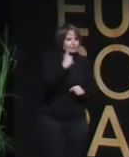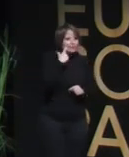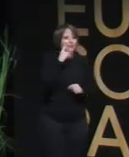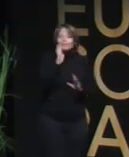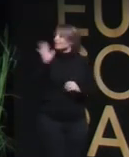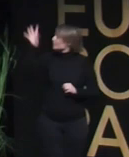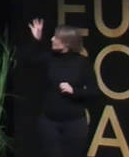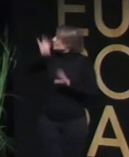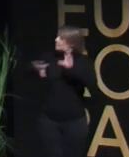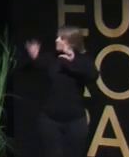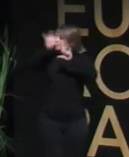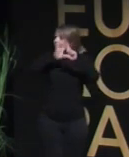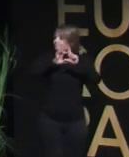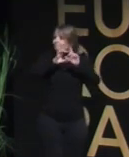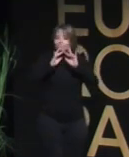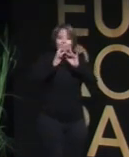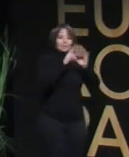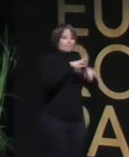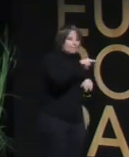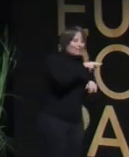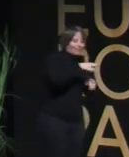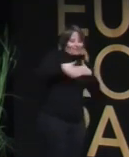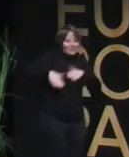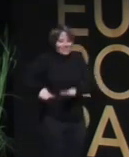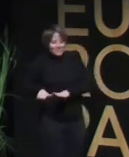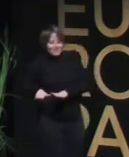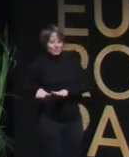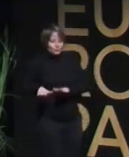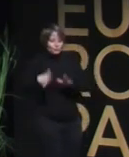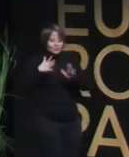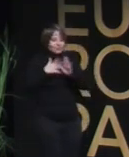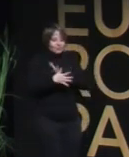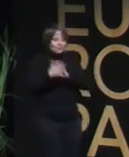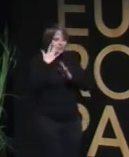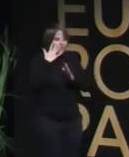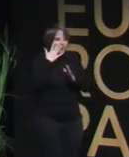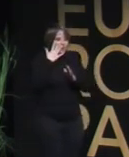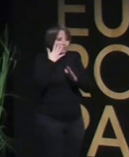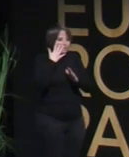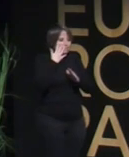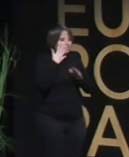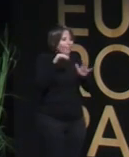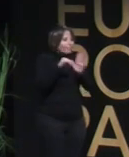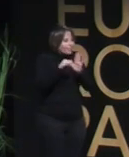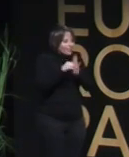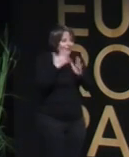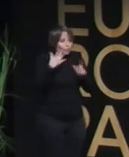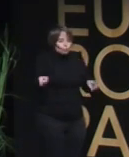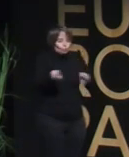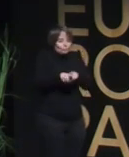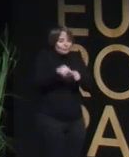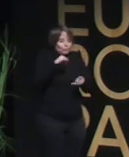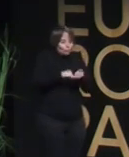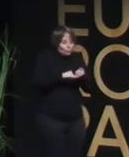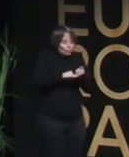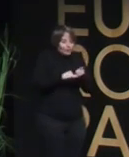que la relación de pareja de tener hijos es lo más próximo que hay a una orgía. Porque cuando te metes a la cama con tu mujer, acaba el